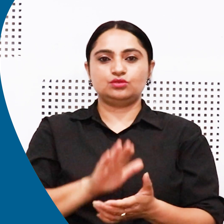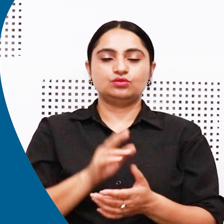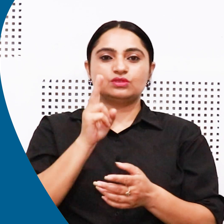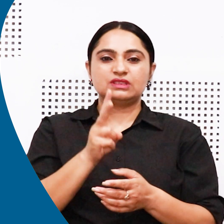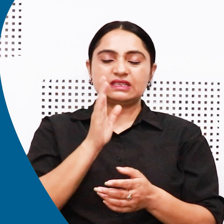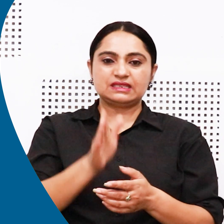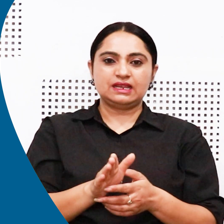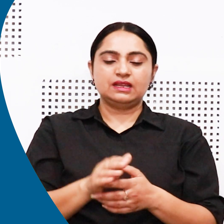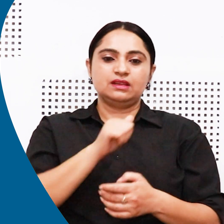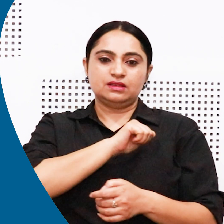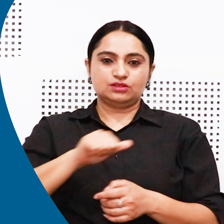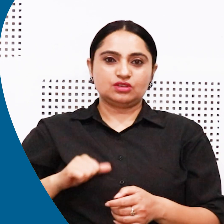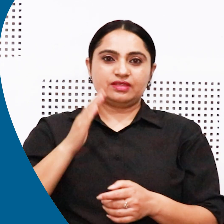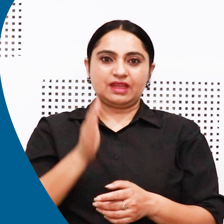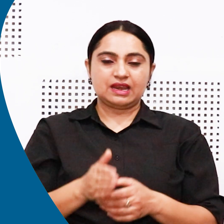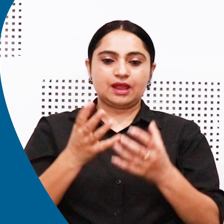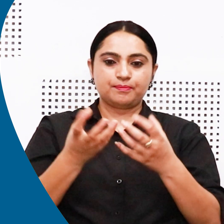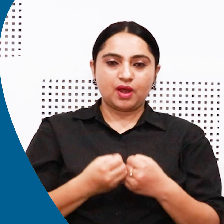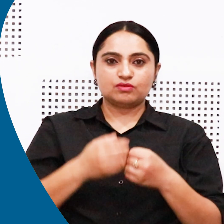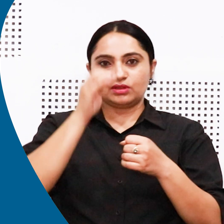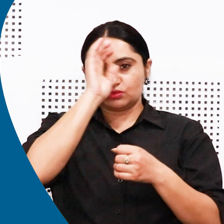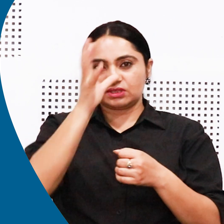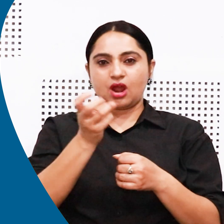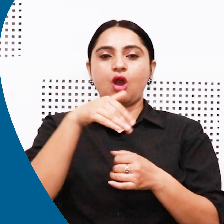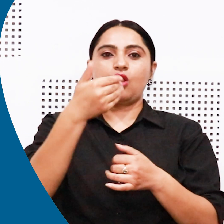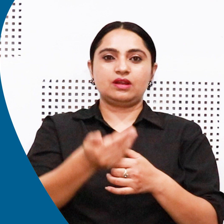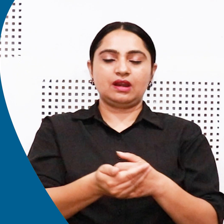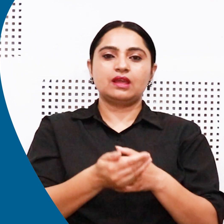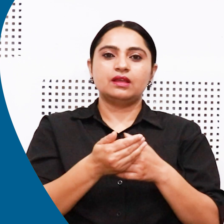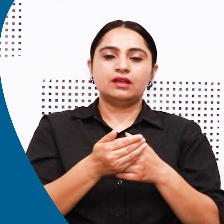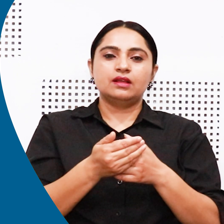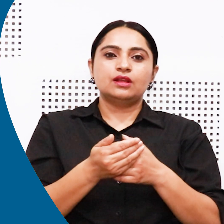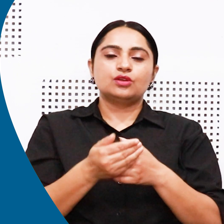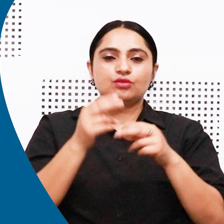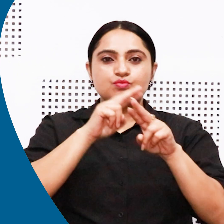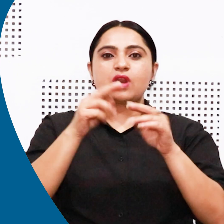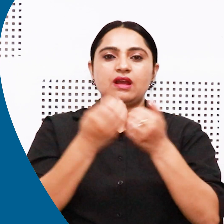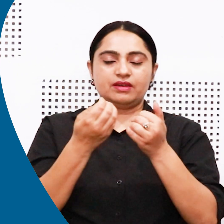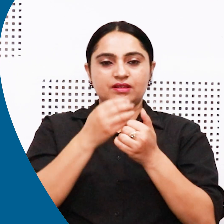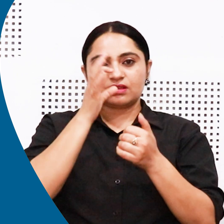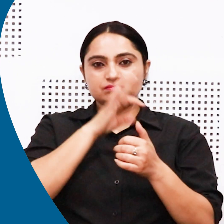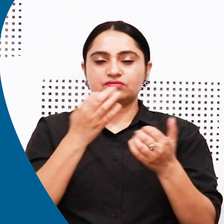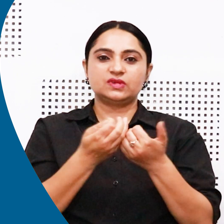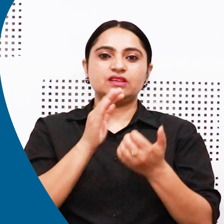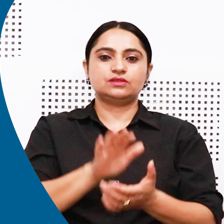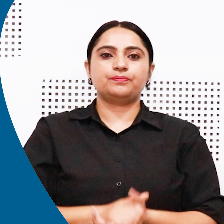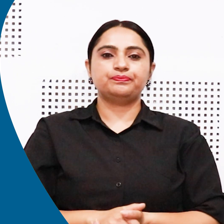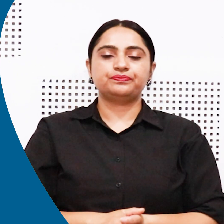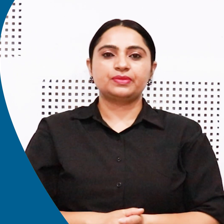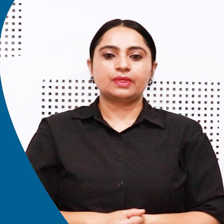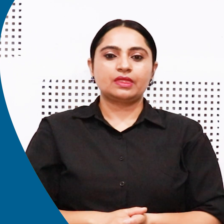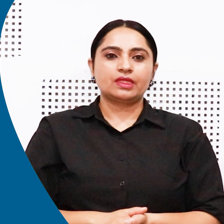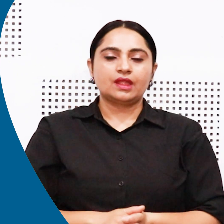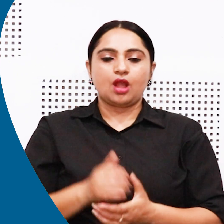र यसले चाहिँ जनताले पाउने सूचनाको हकलाई चाहिँ सुसूचित गर्ने अधिकार सुनिश्चित गरेको जस्तो लाग्छ मलाई। अब